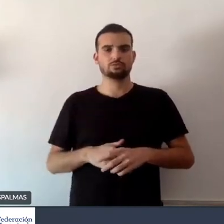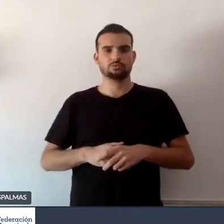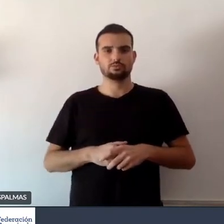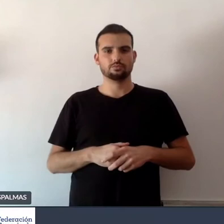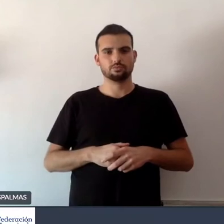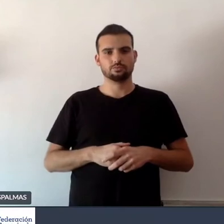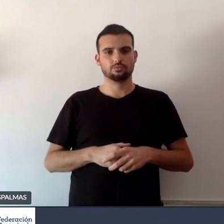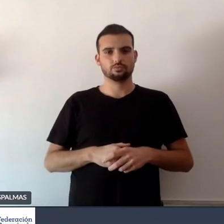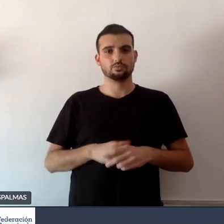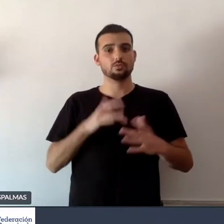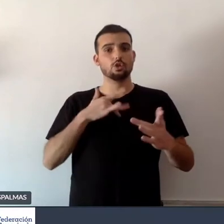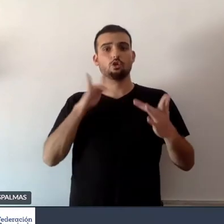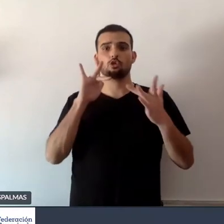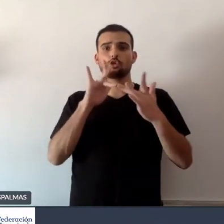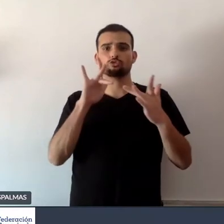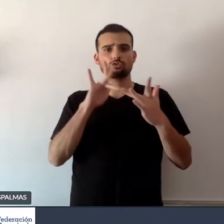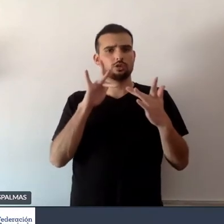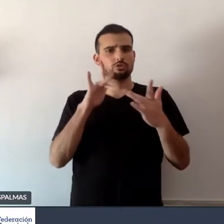No llega a haber contacto.